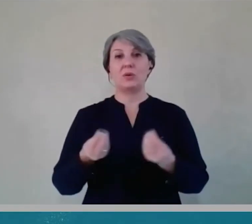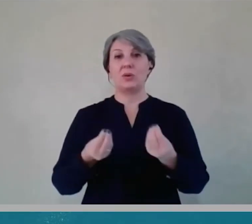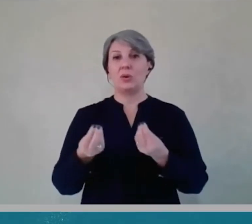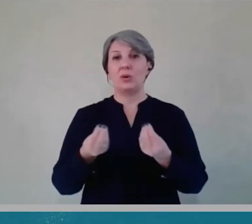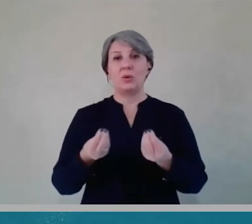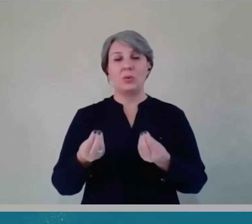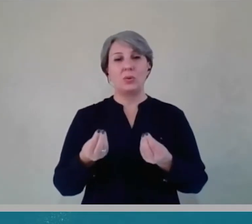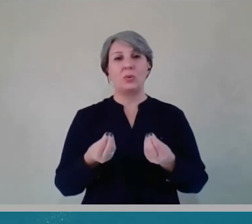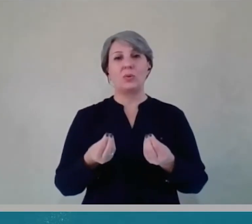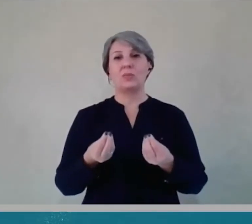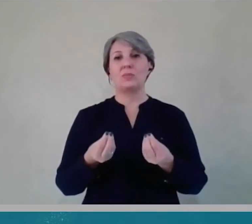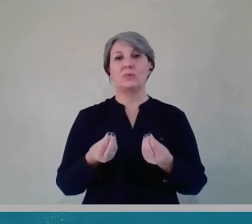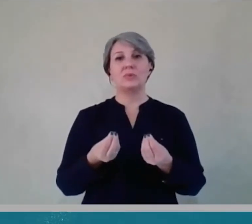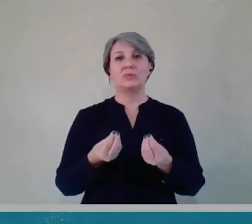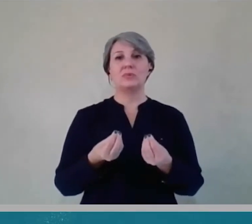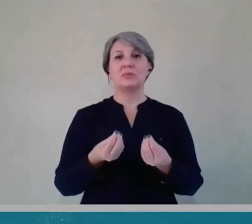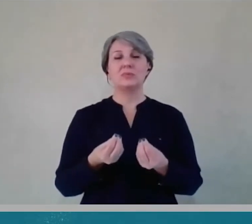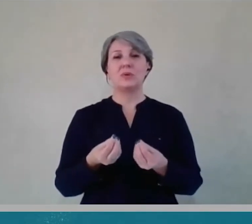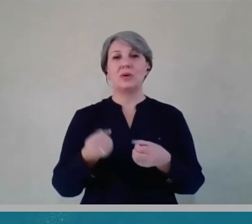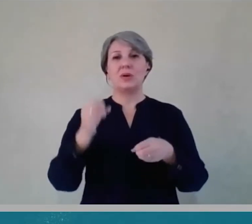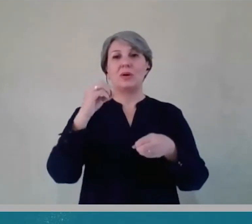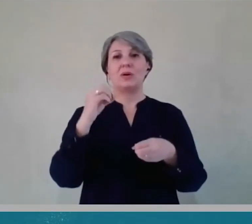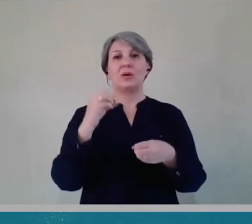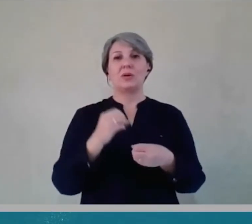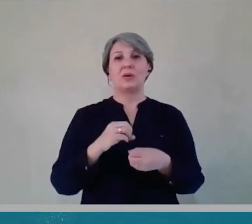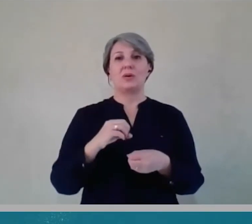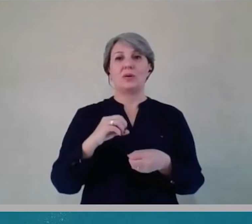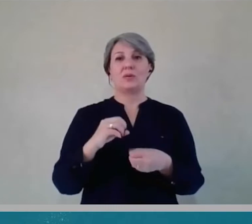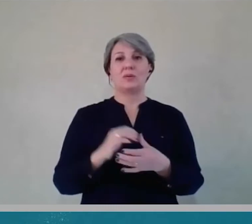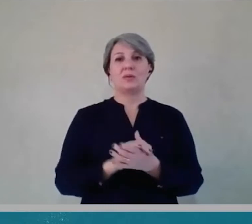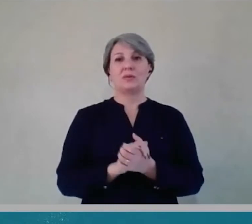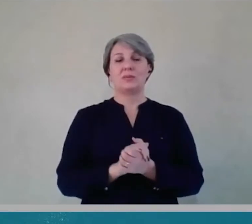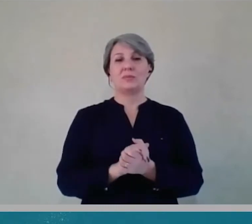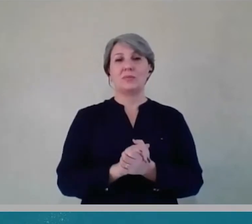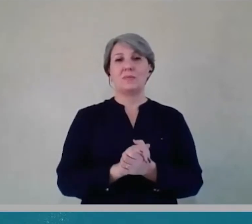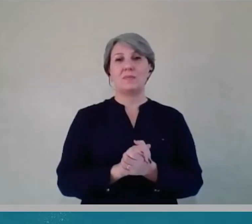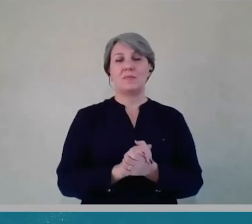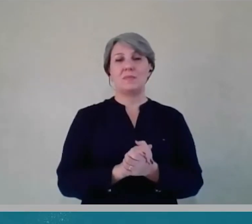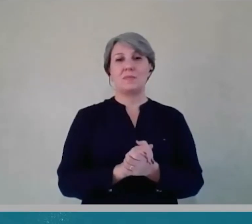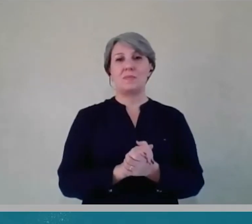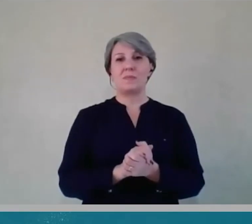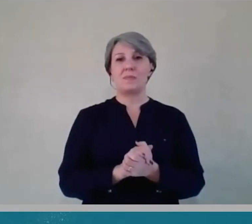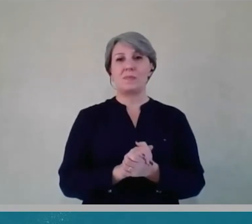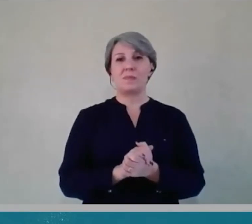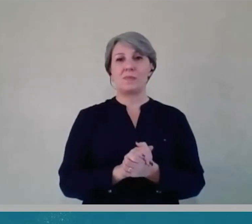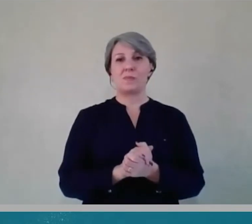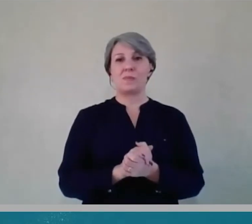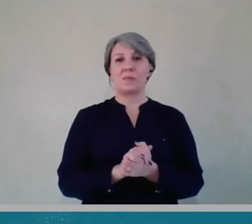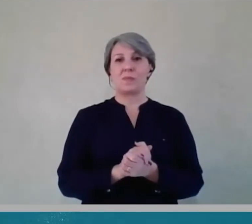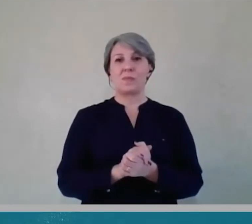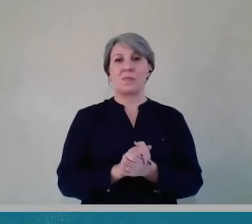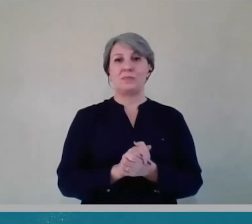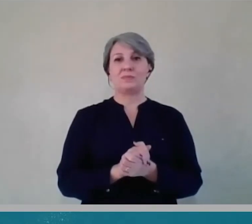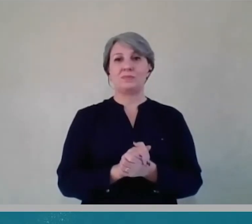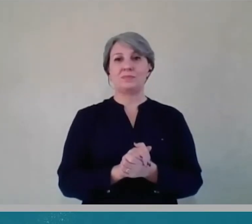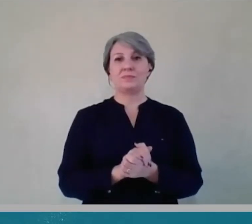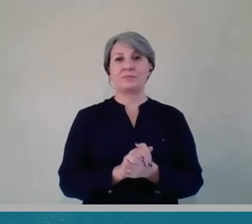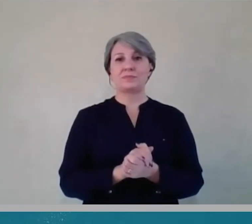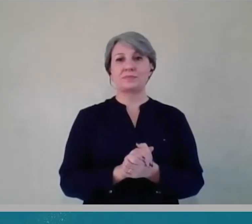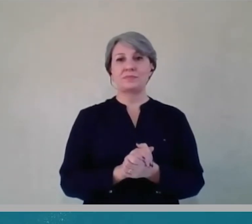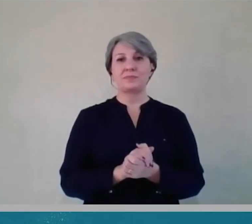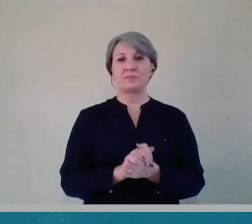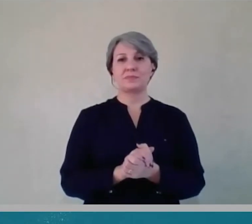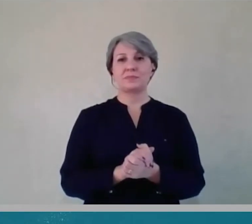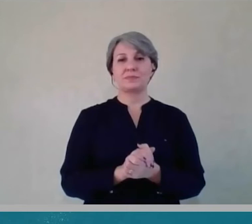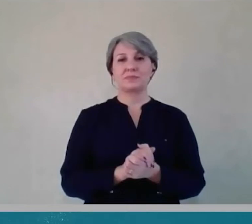como se deve jejuar, tá? No versículo 16 também. Isso faz parte dessa categoria do que Deus está falando.